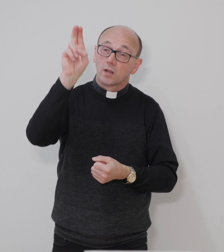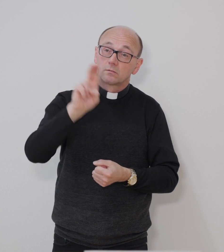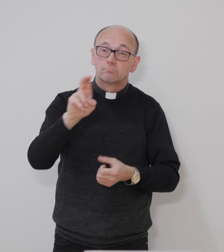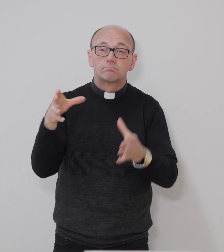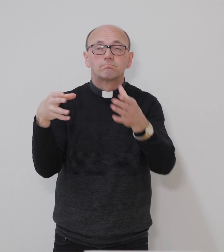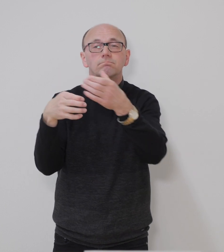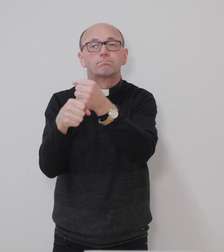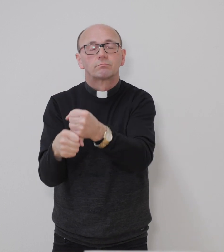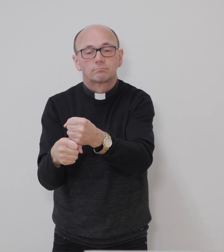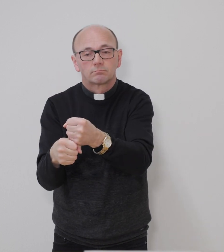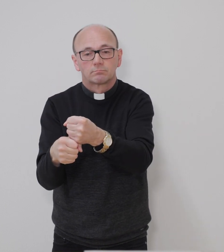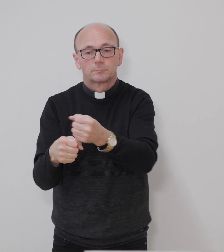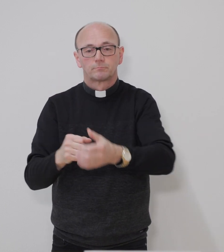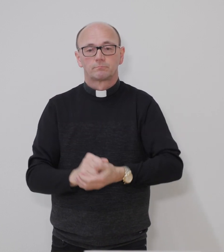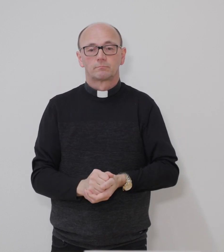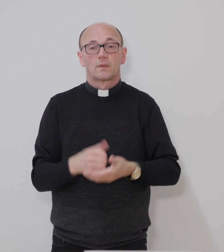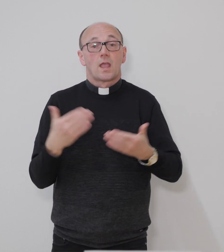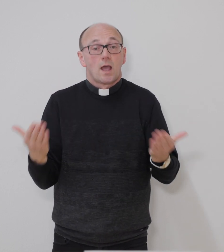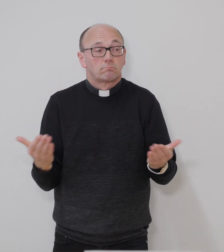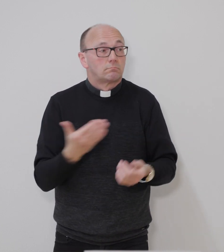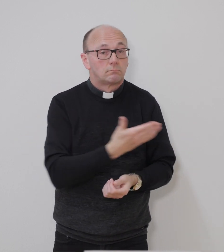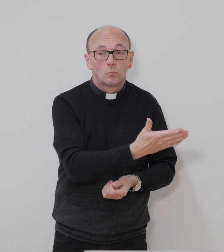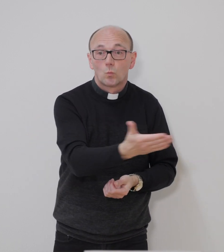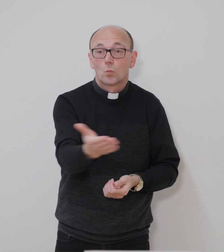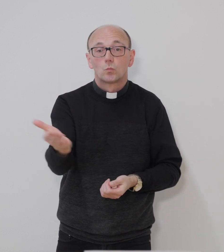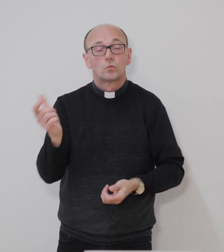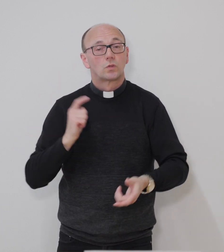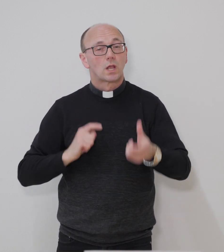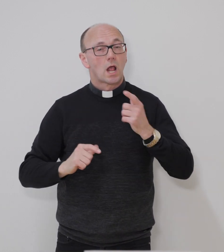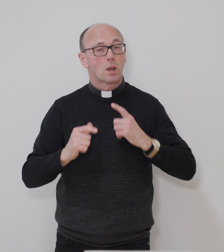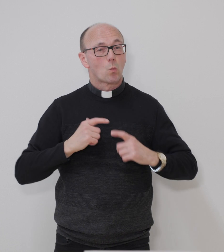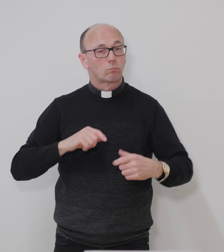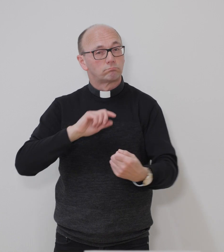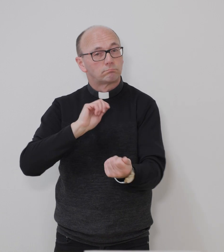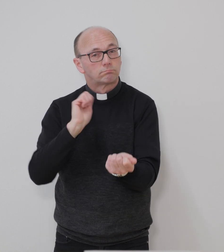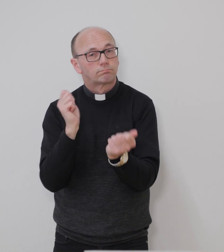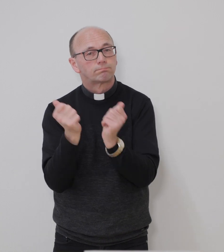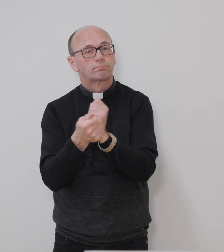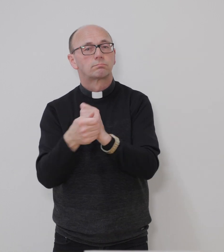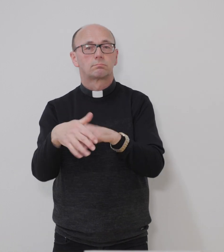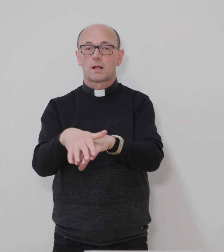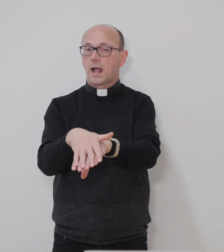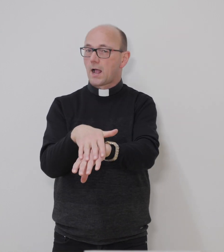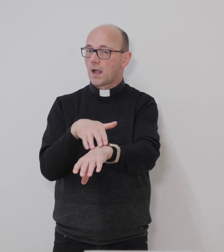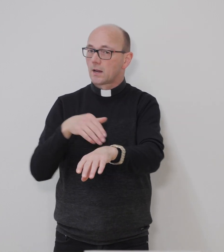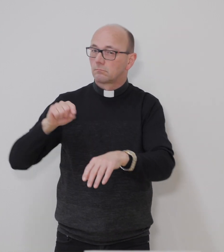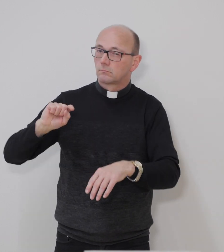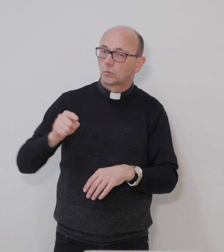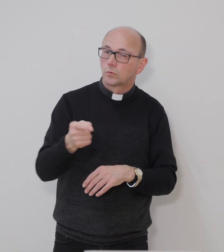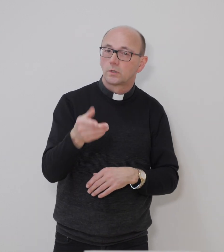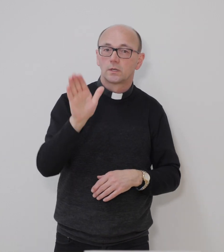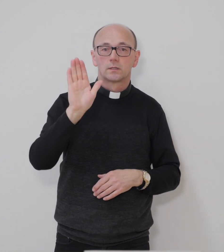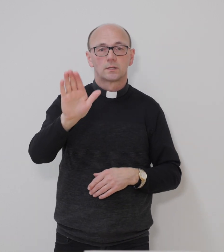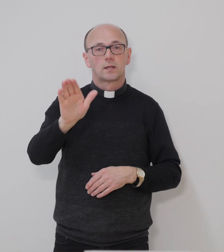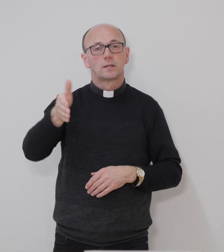hält. Herr Jesus, wende unsere Not zum Heil